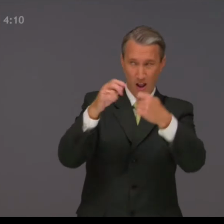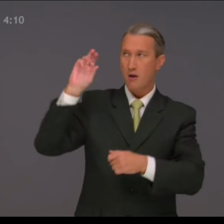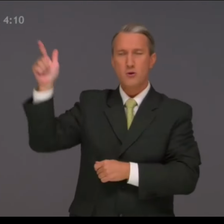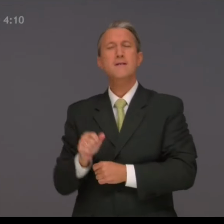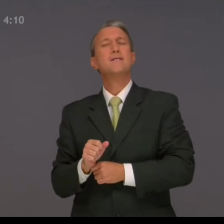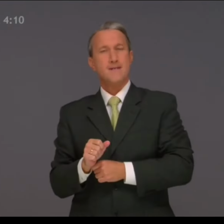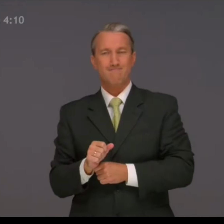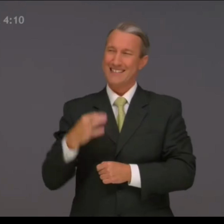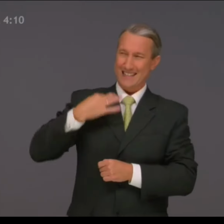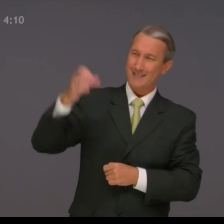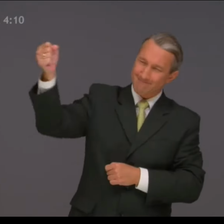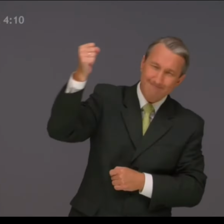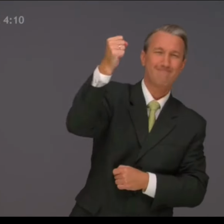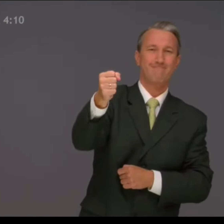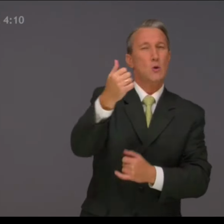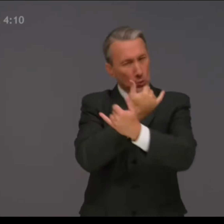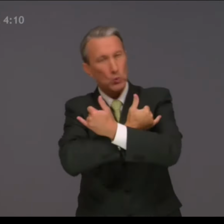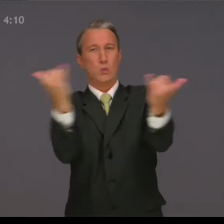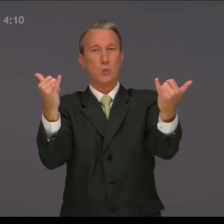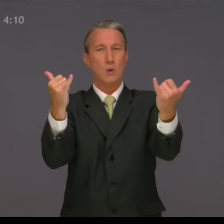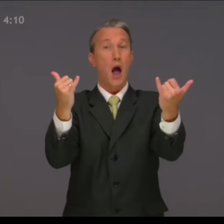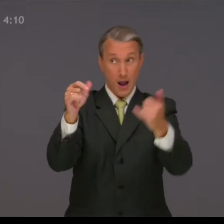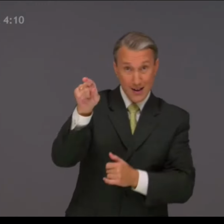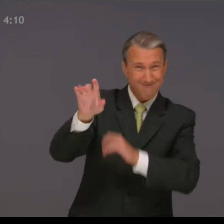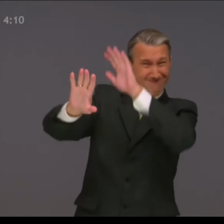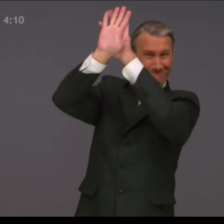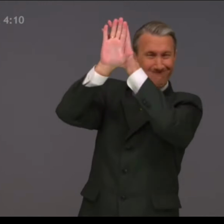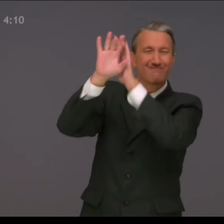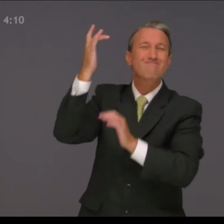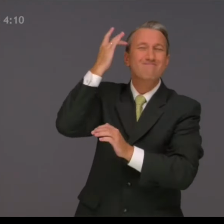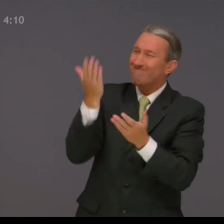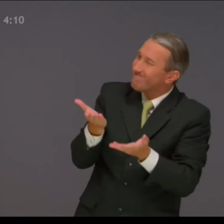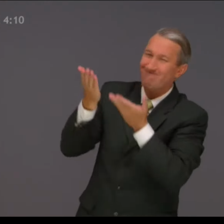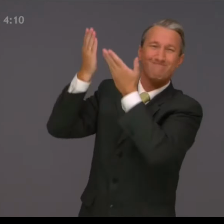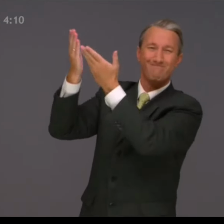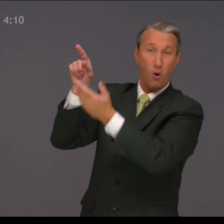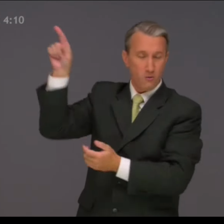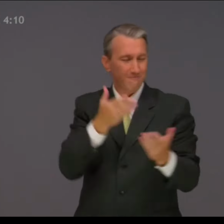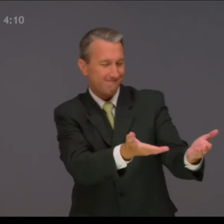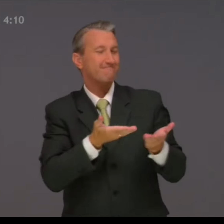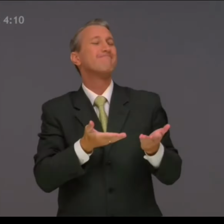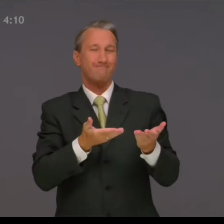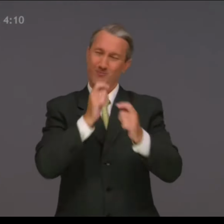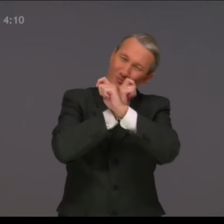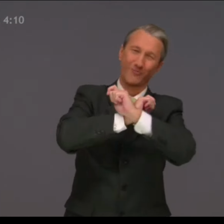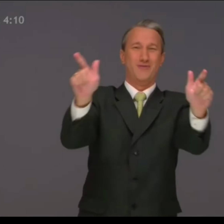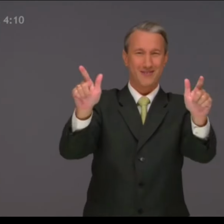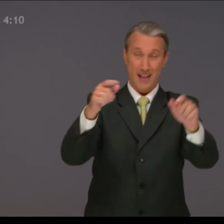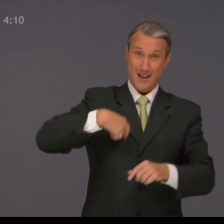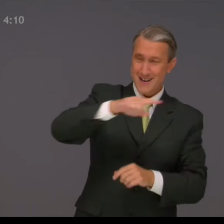açayım. Şurada karbon dioksit tüpünü koyuyorsun buraya. Yani şu bir tüple